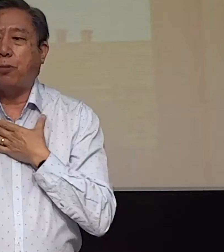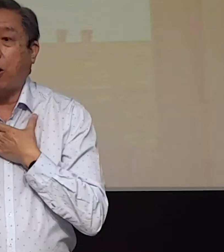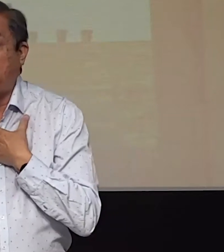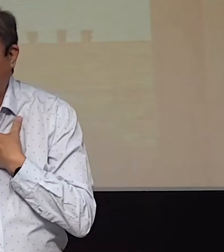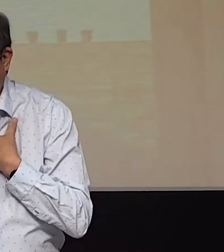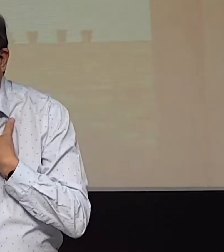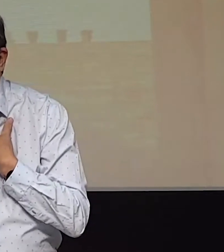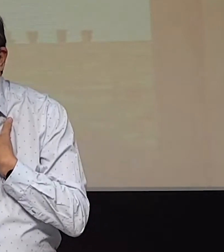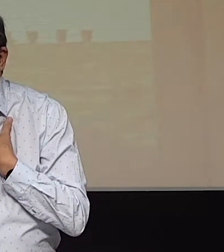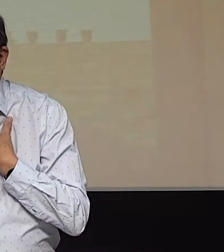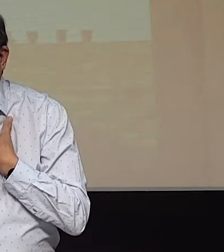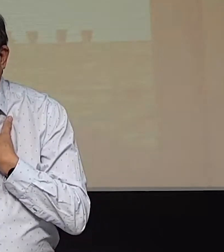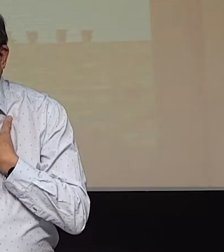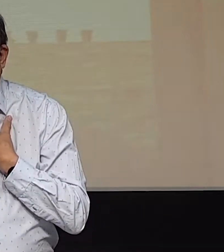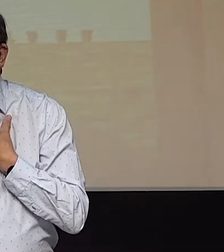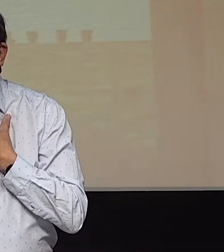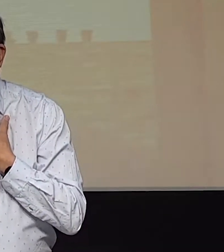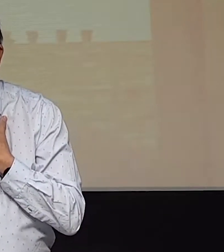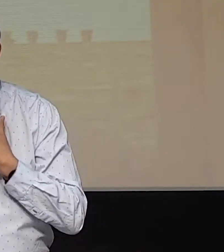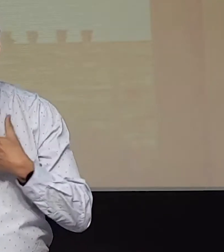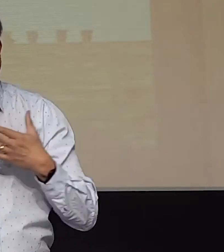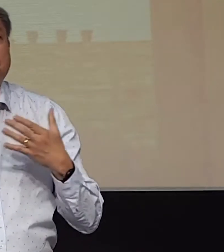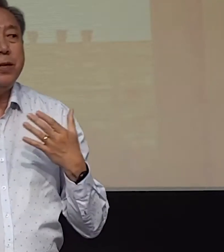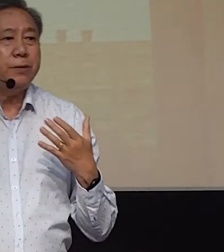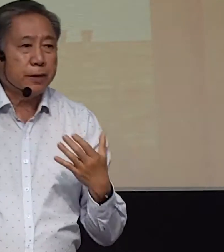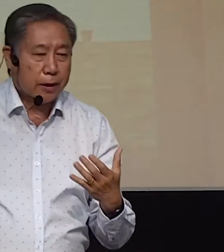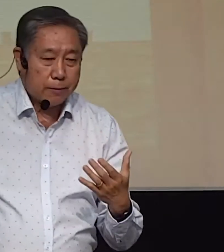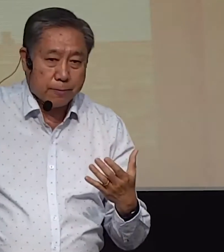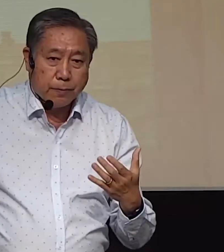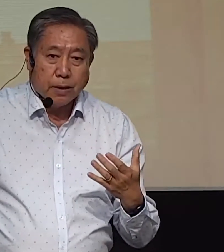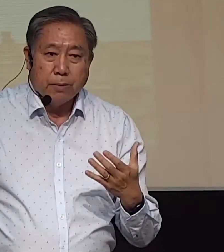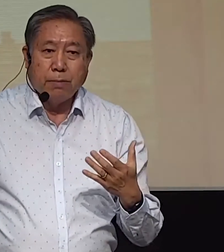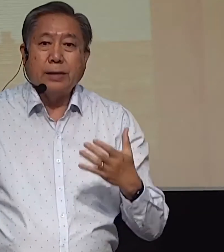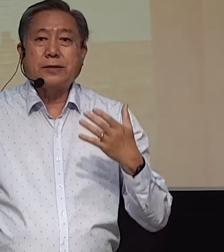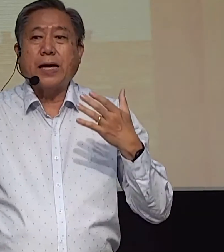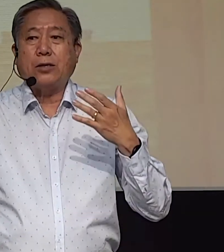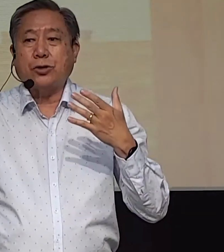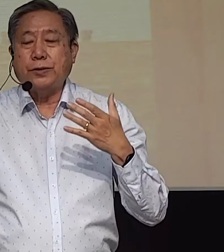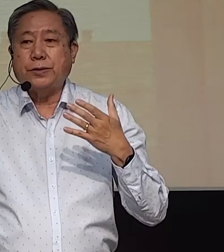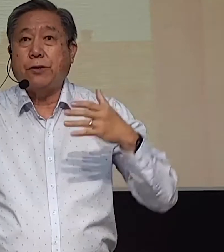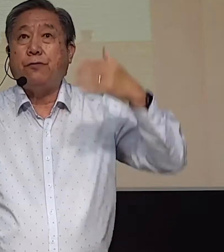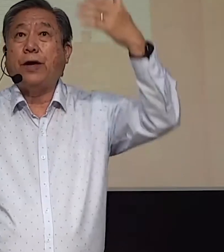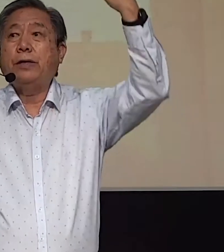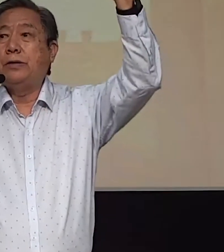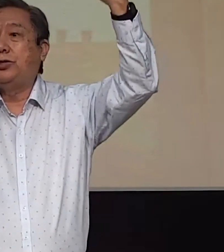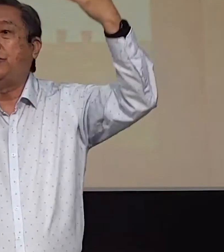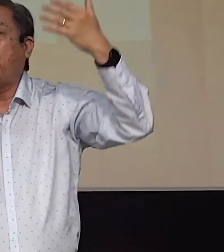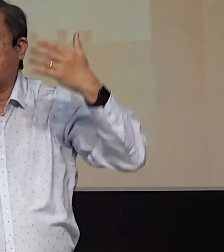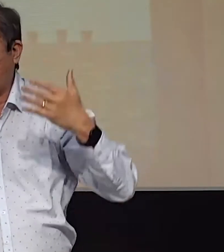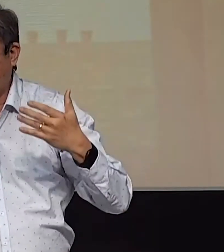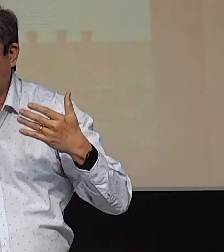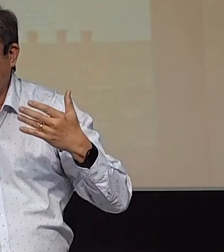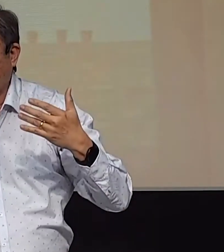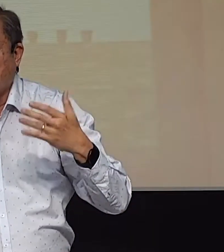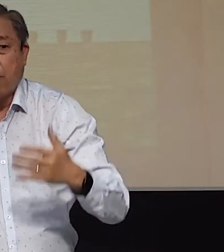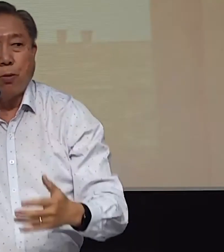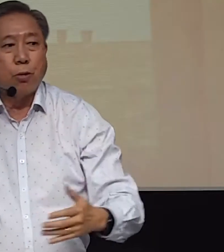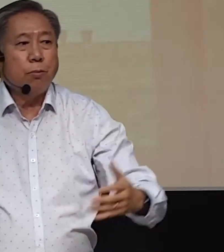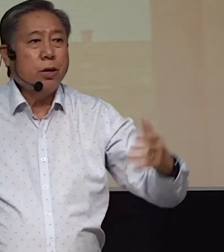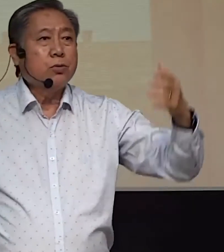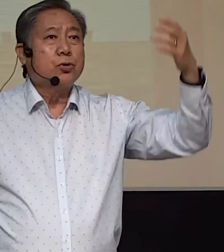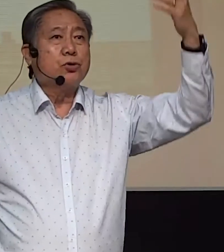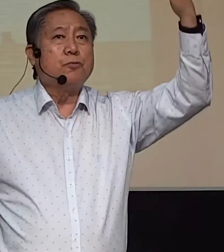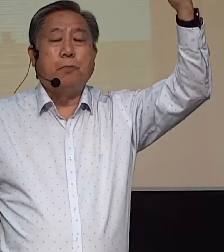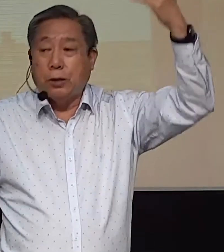mensagem própria, eles transmitem mensagens que vêm de Deus,